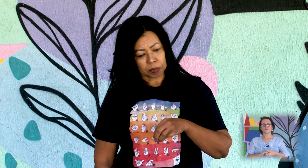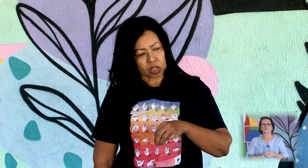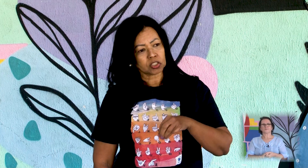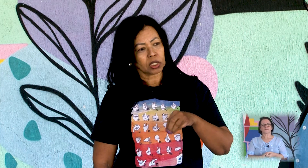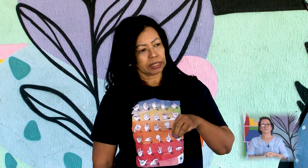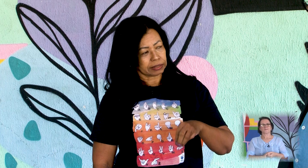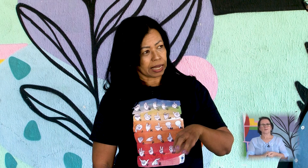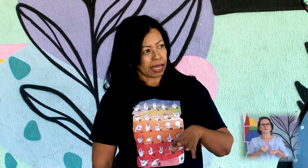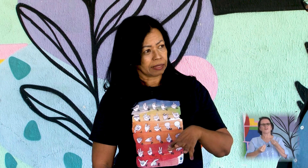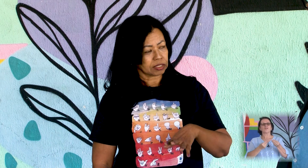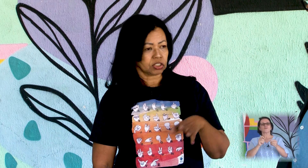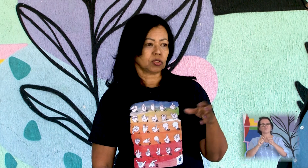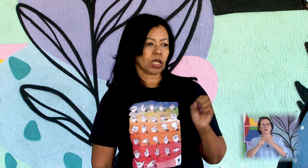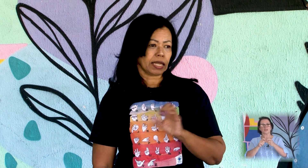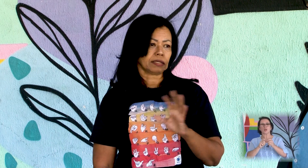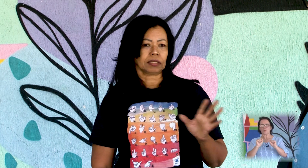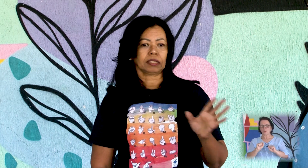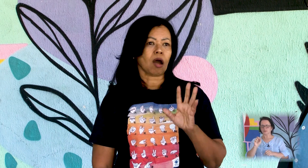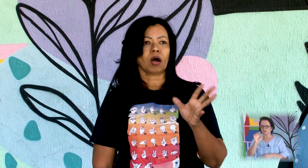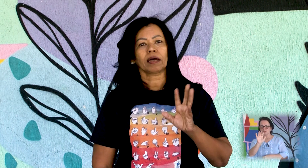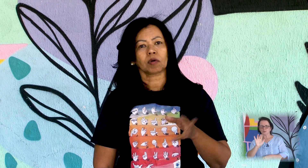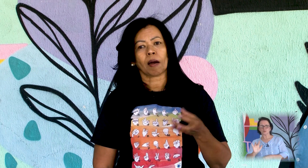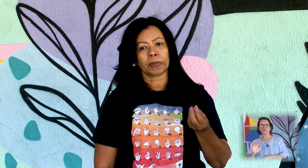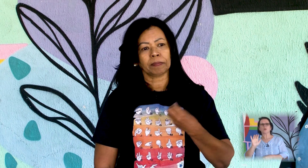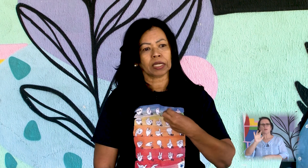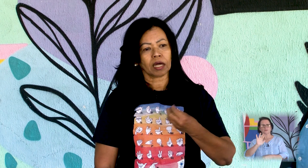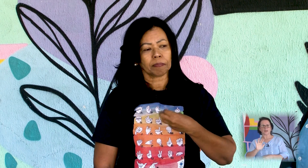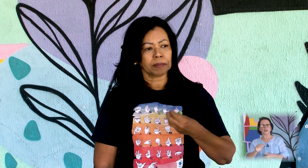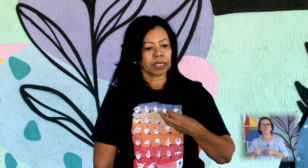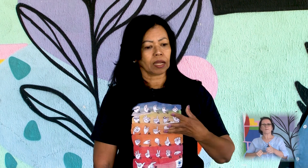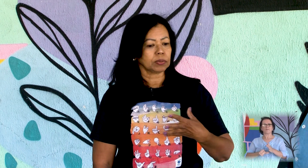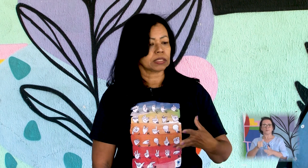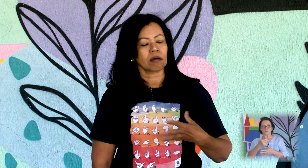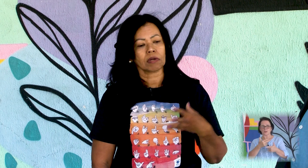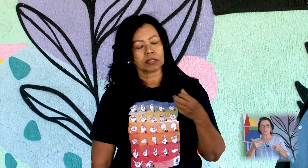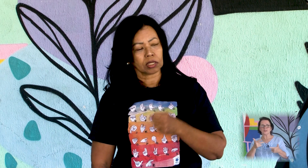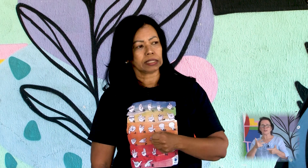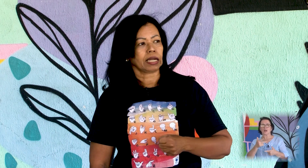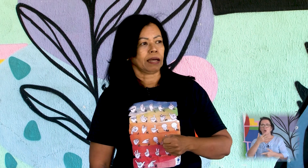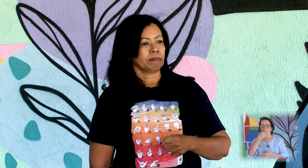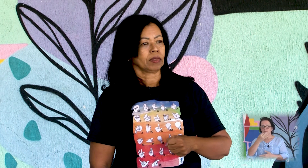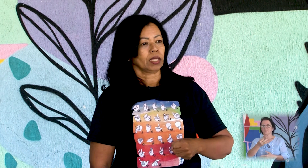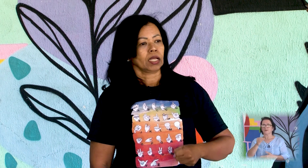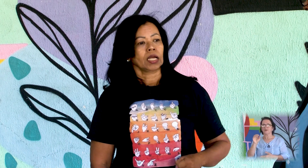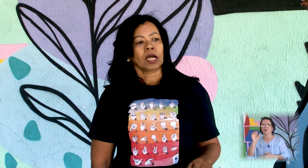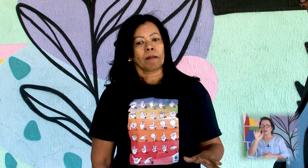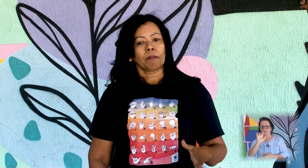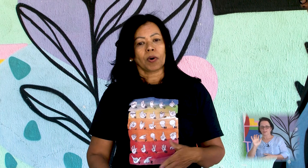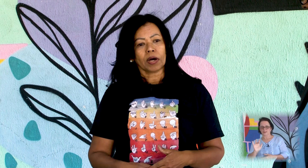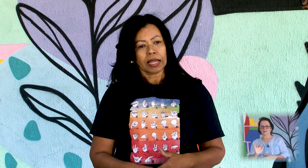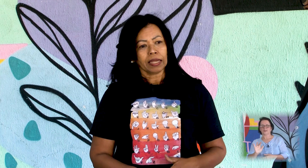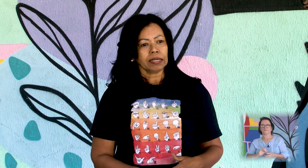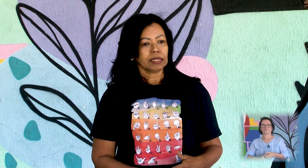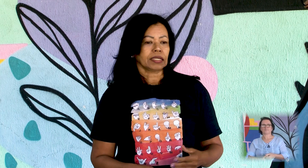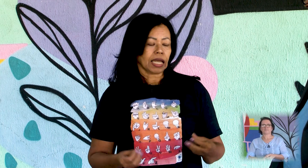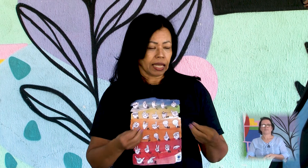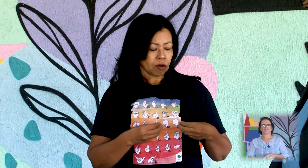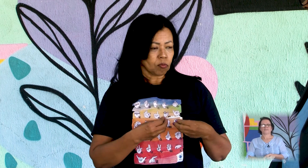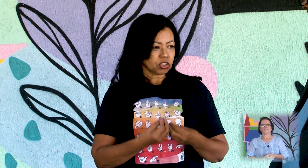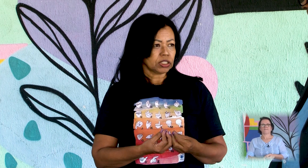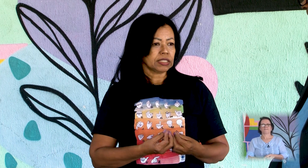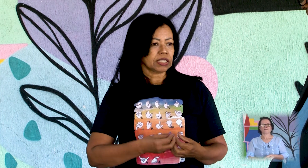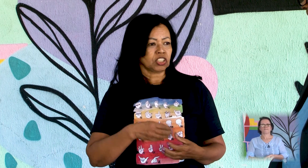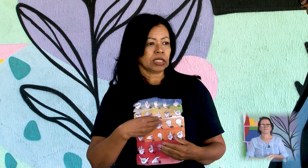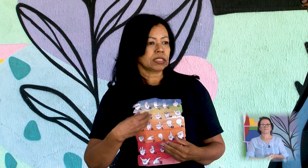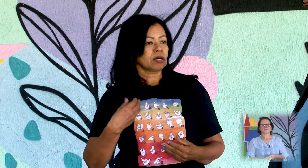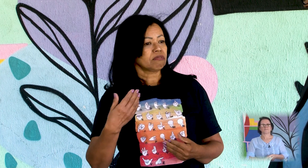gente pode soletrar, a gente soletra, né? Na hora, a primeira opção é soletrar. Tá. Porém, é como